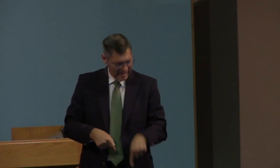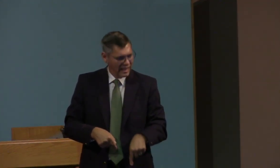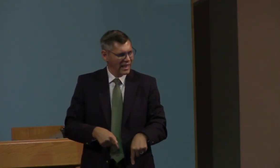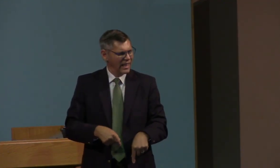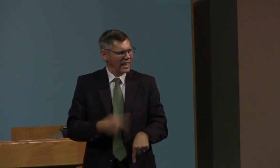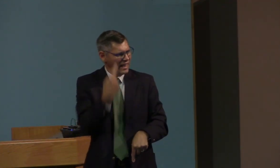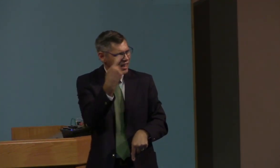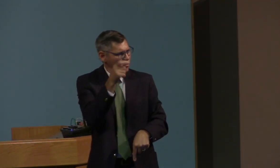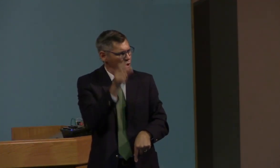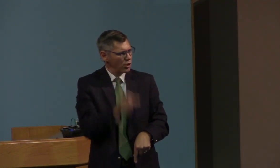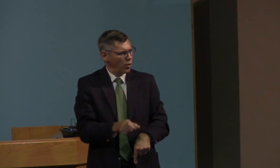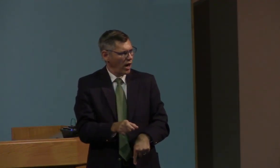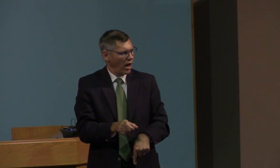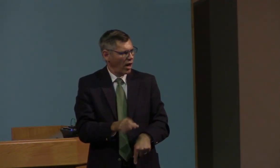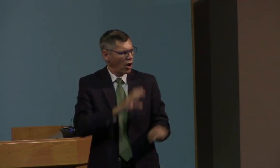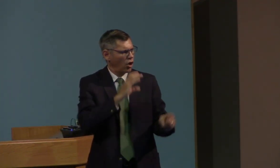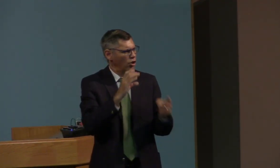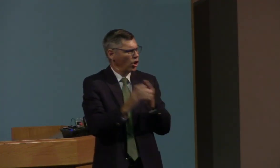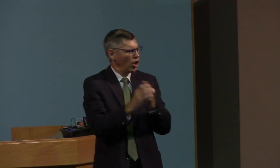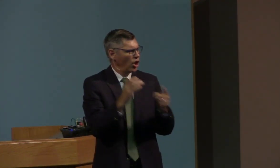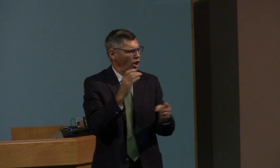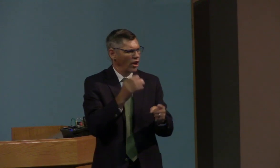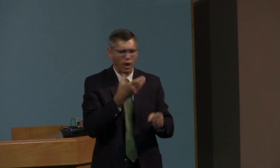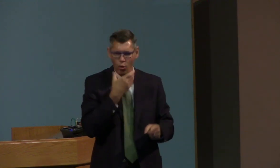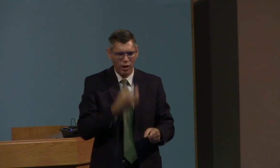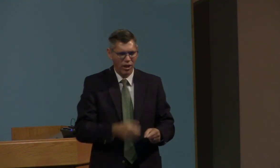Hierdie een persoon, kultuur, nie Jood nie.